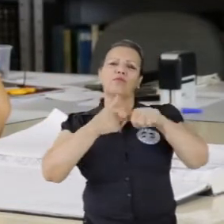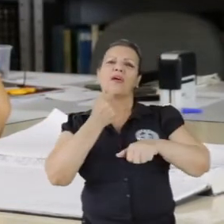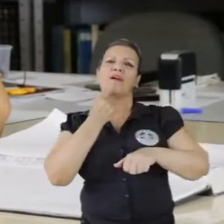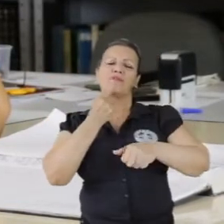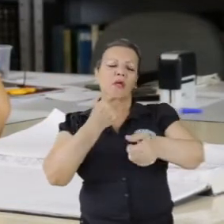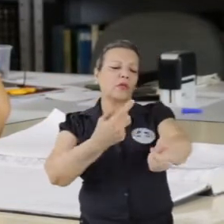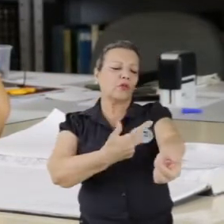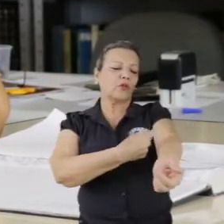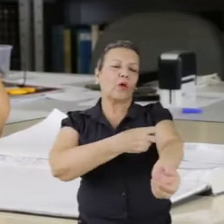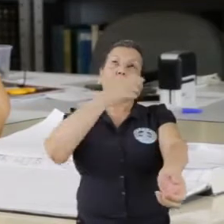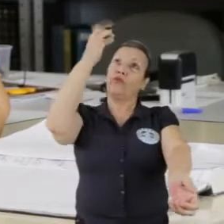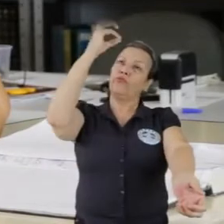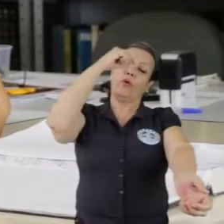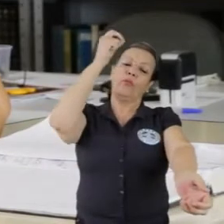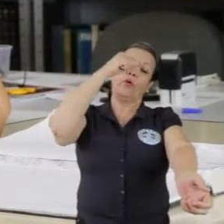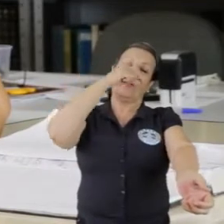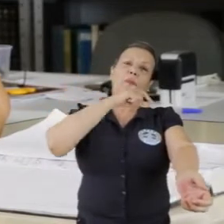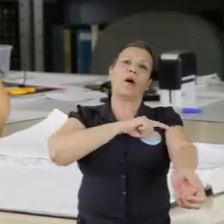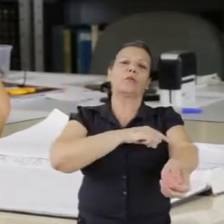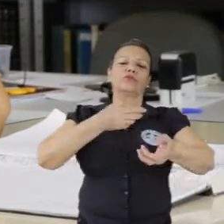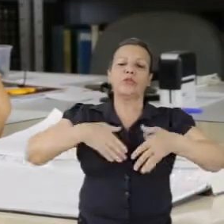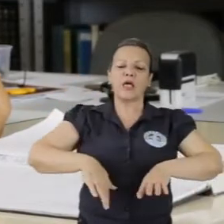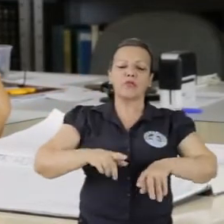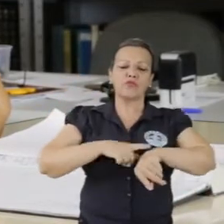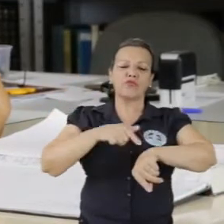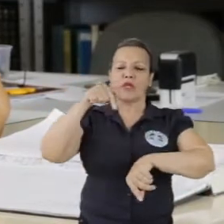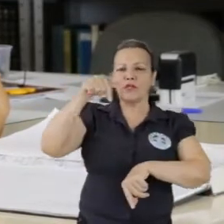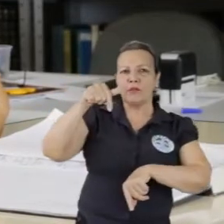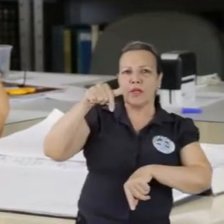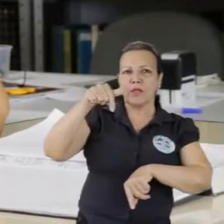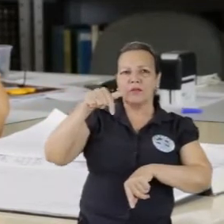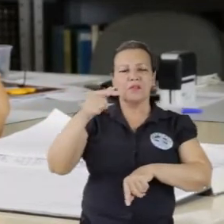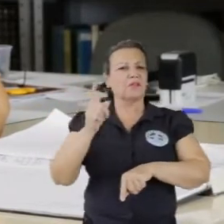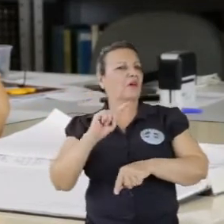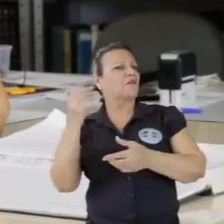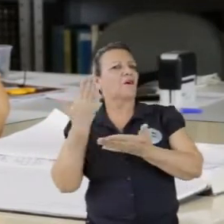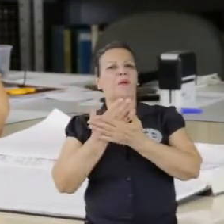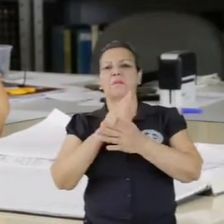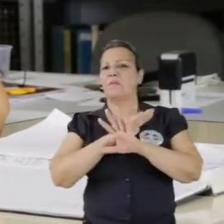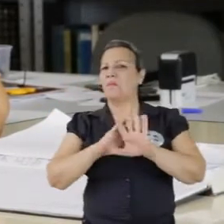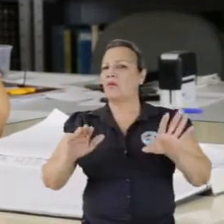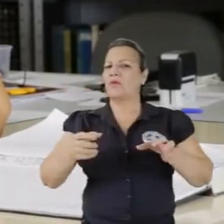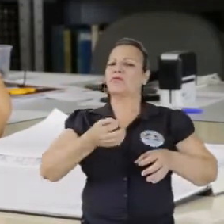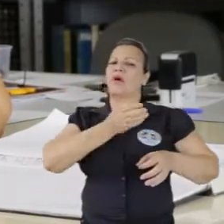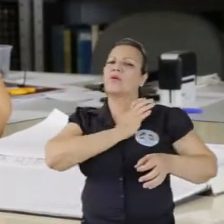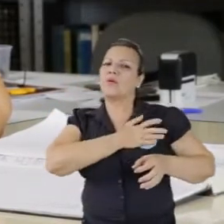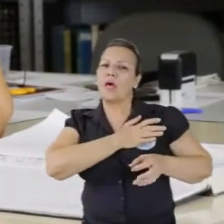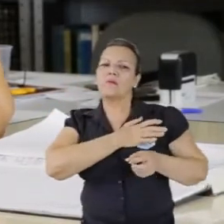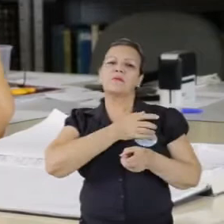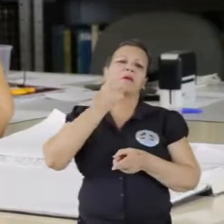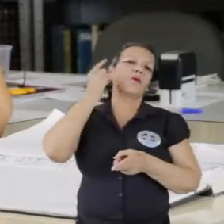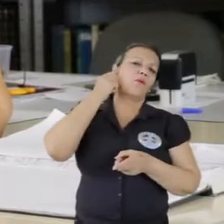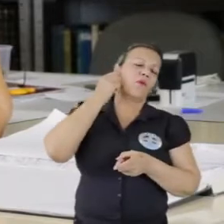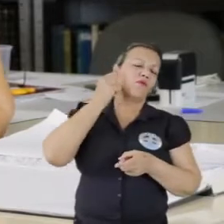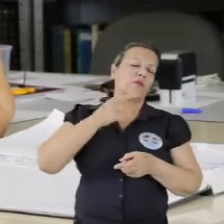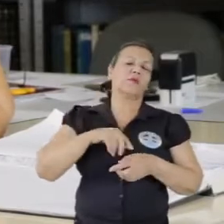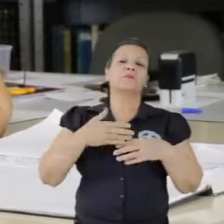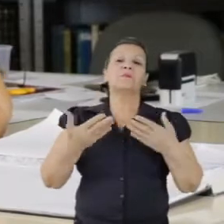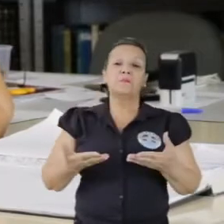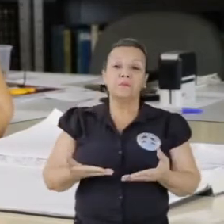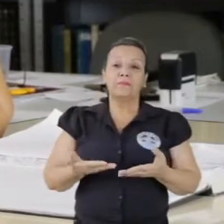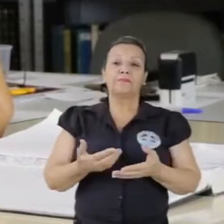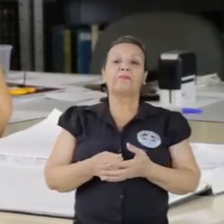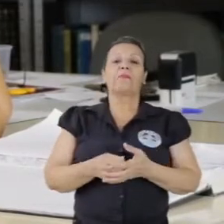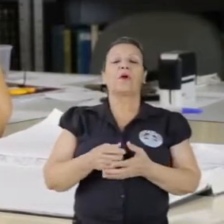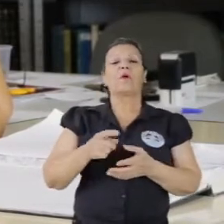me falar que ele teria que fazer uma transfusão de sangue e que pelo nascimento